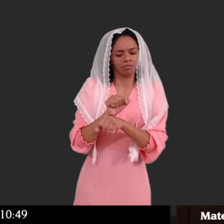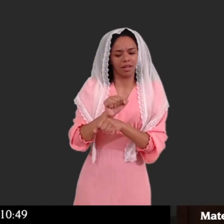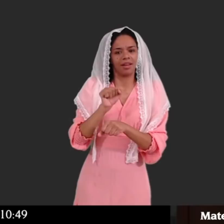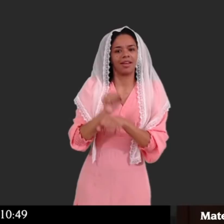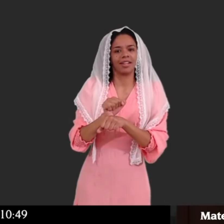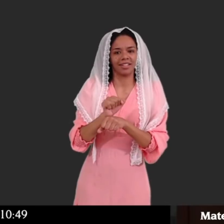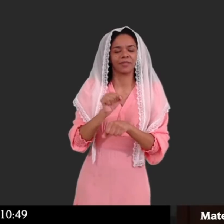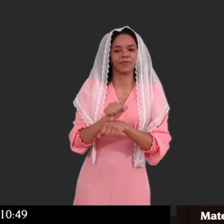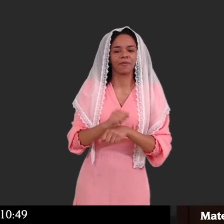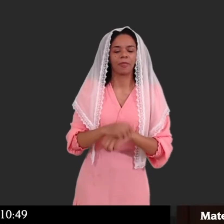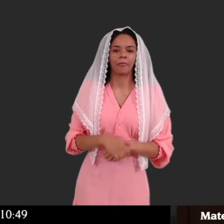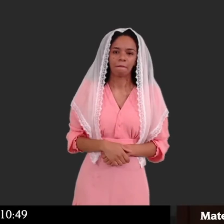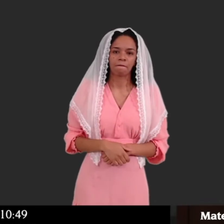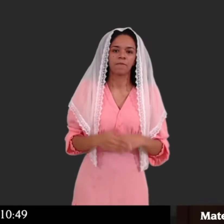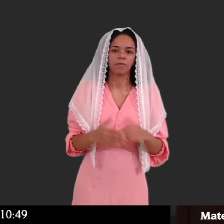Irmãos,